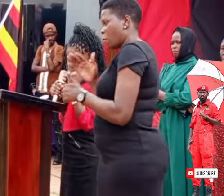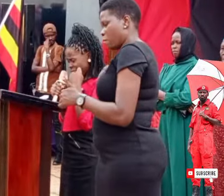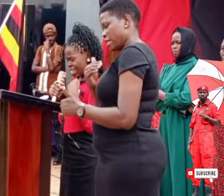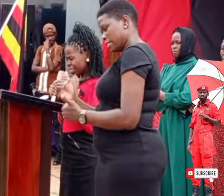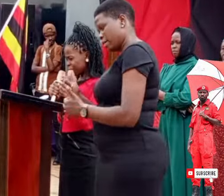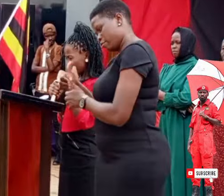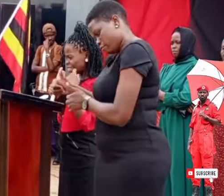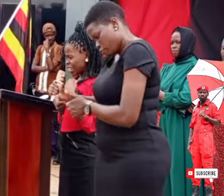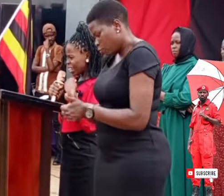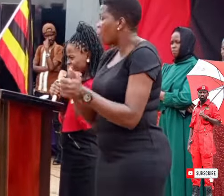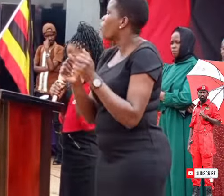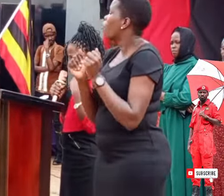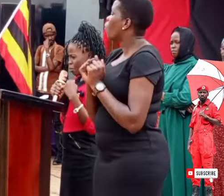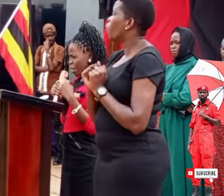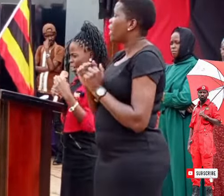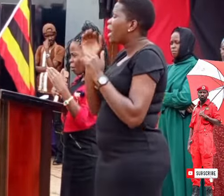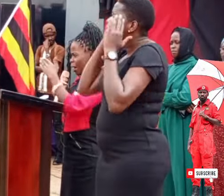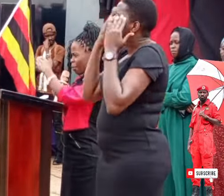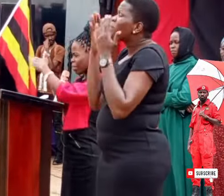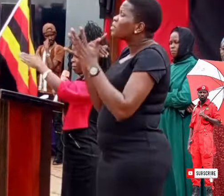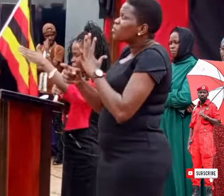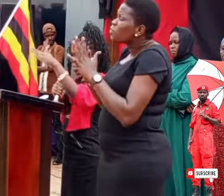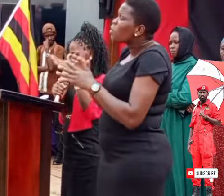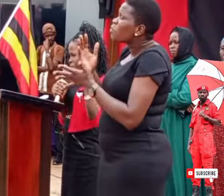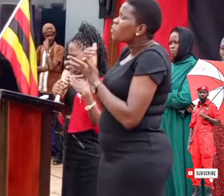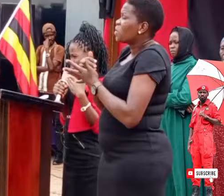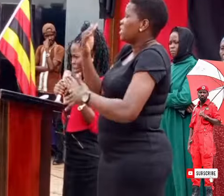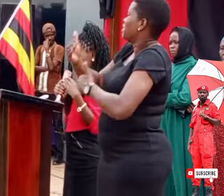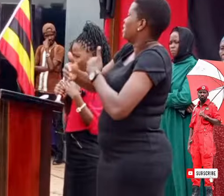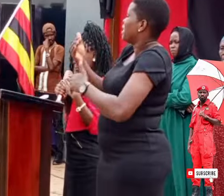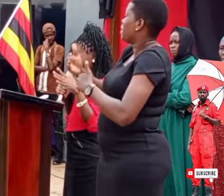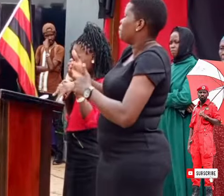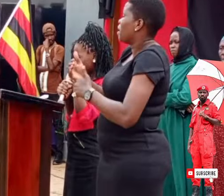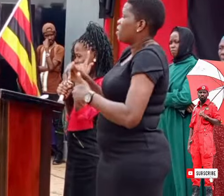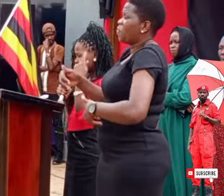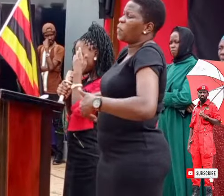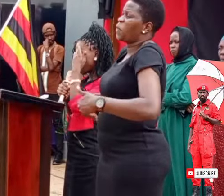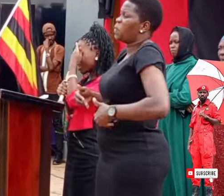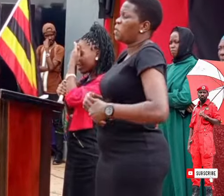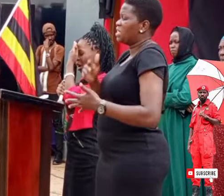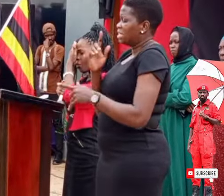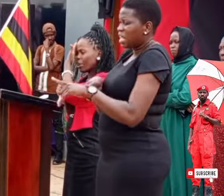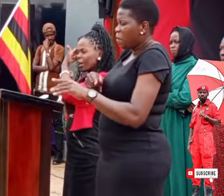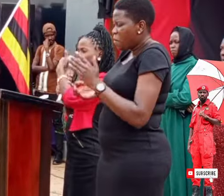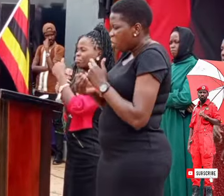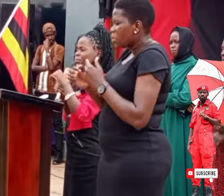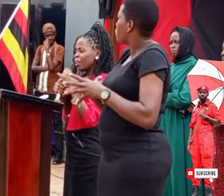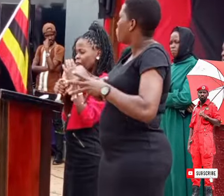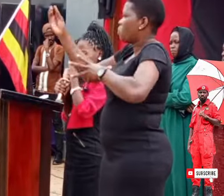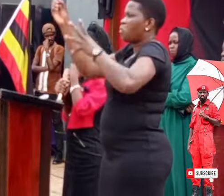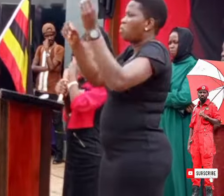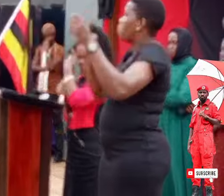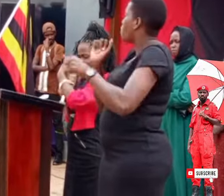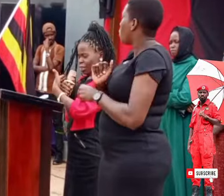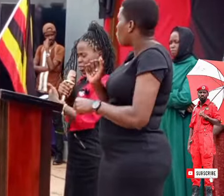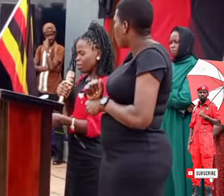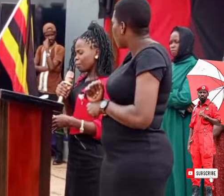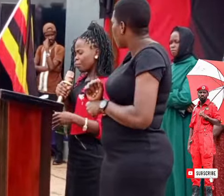omwana wange munsibe naye sibakyali kali munyumba yekakubanga banaye babe nali mbeera nabo baali bavubuka nga bakeera kuyita mugenda